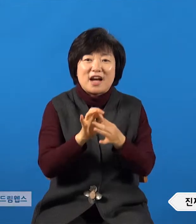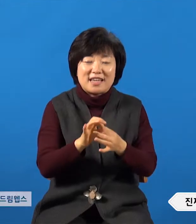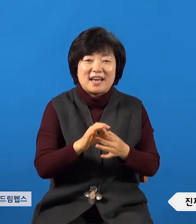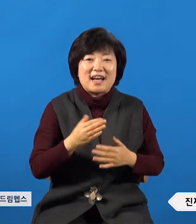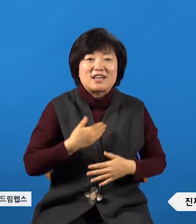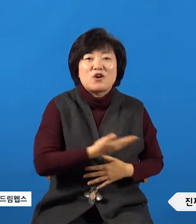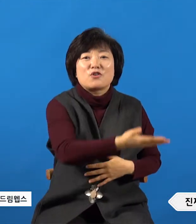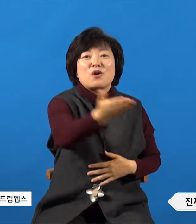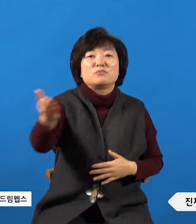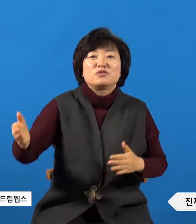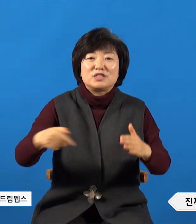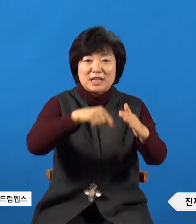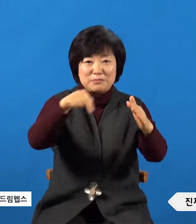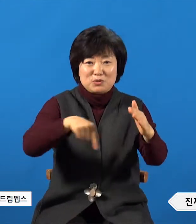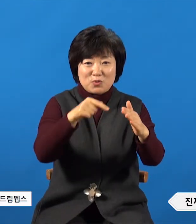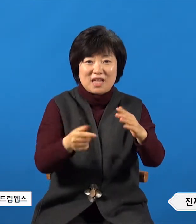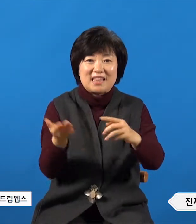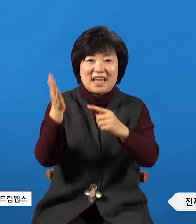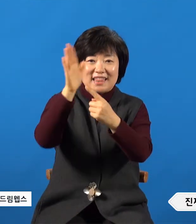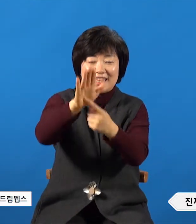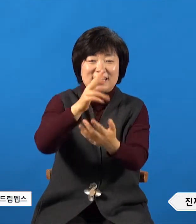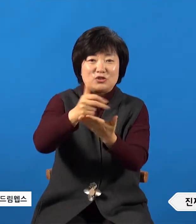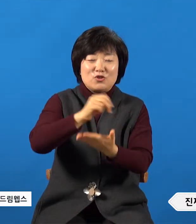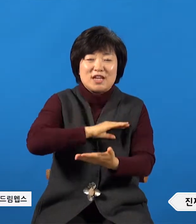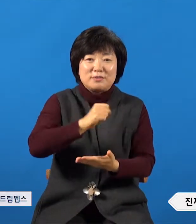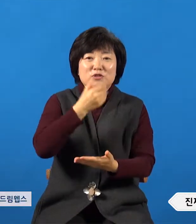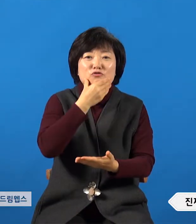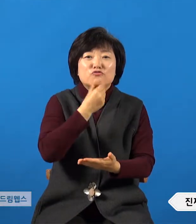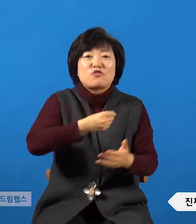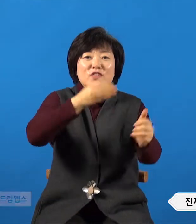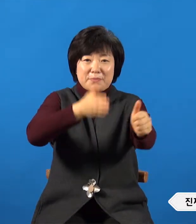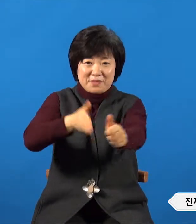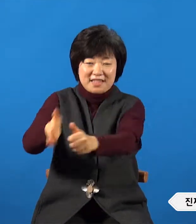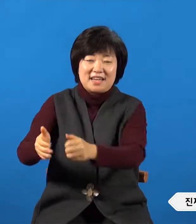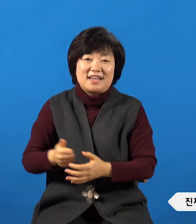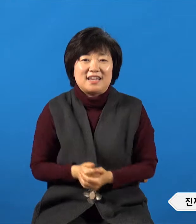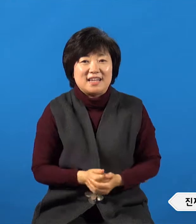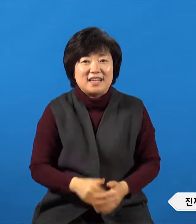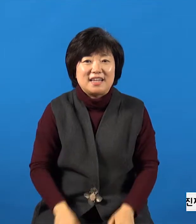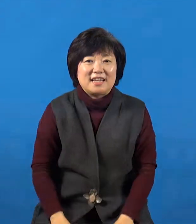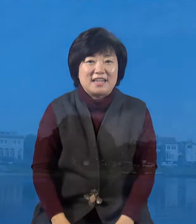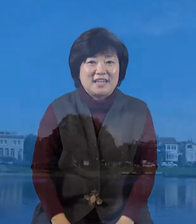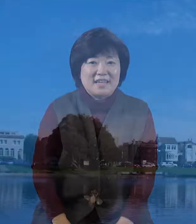제 삶 가운데 그렇게 나타내지기를 주의 이름으로 축원합니다.